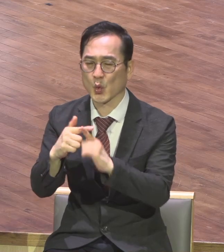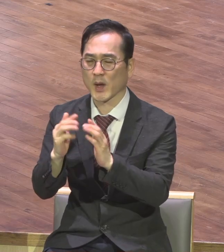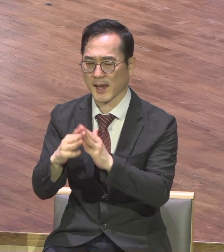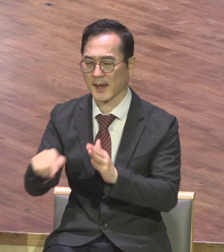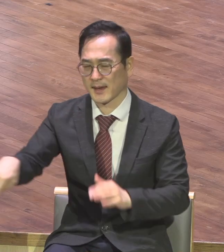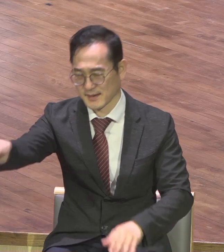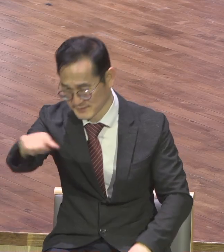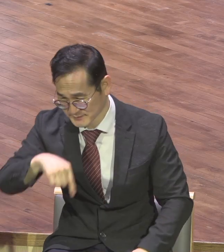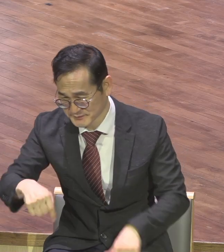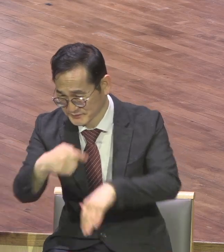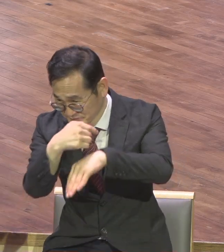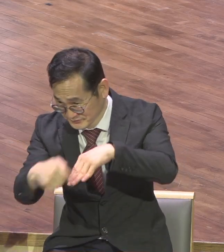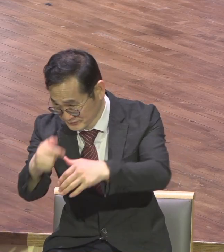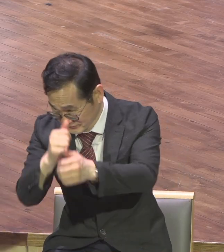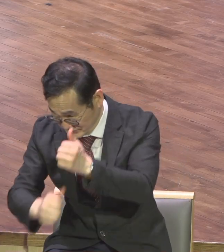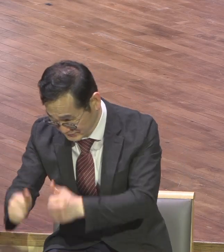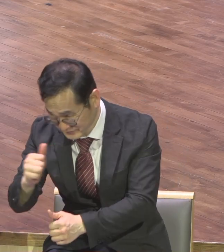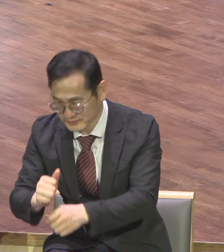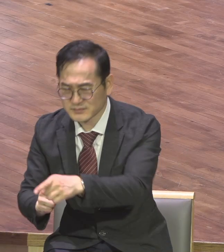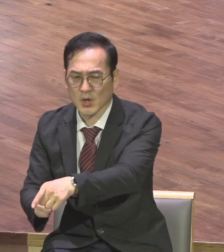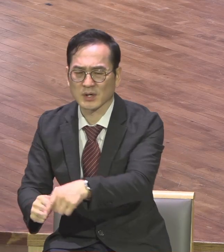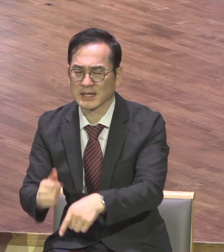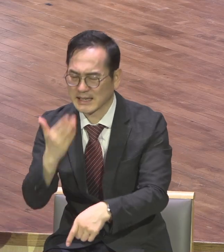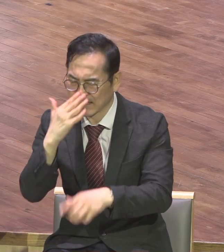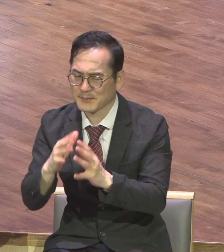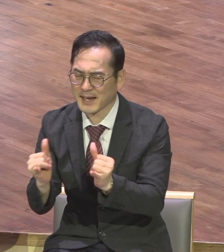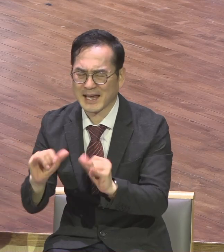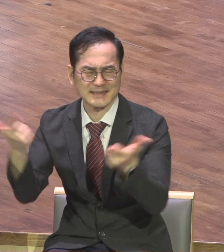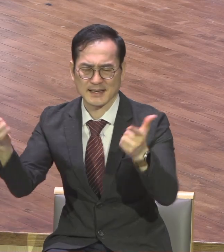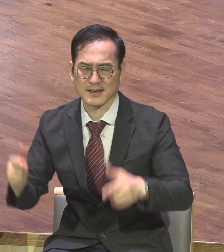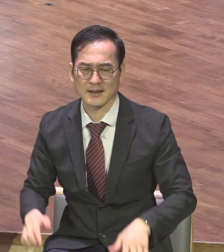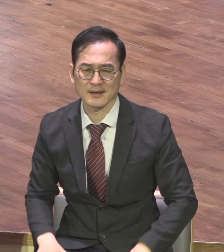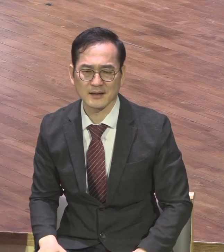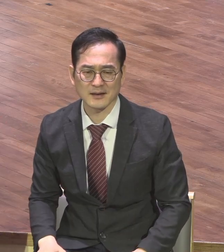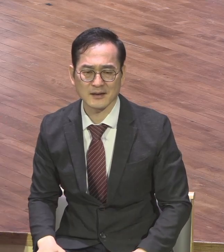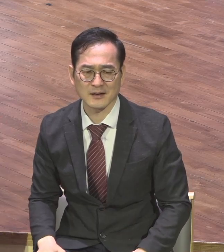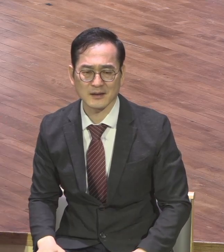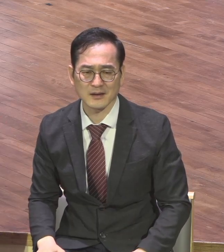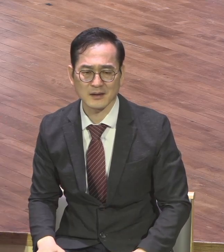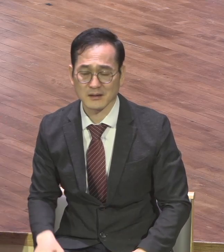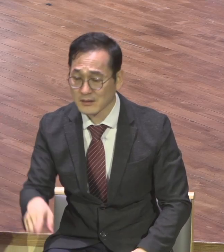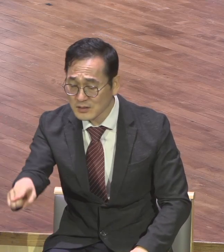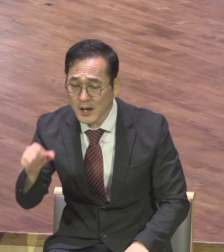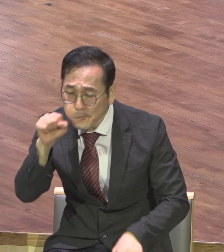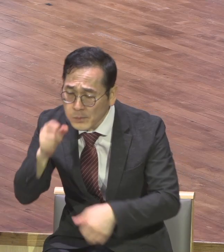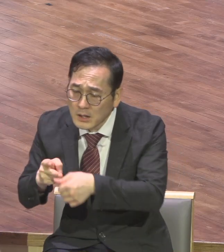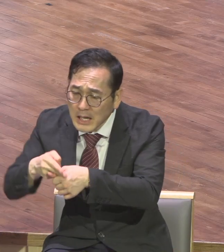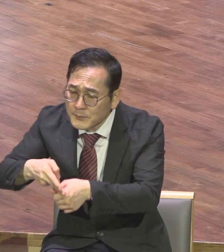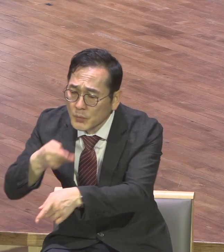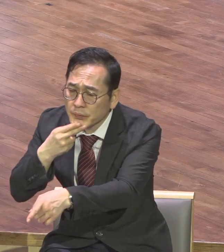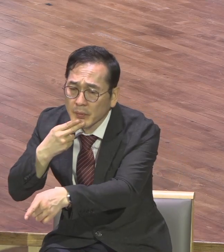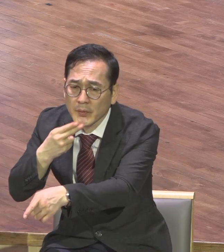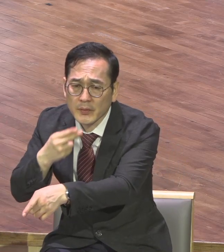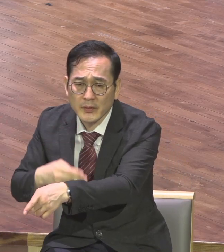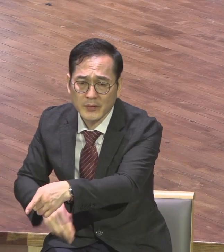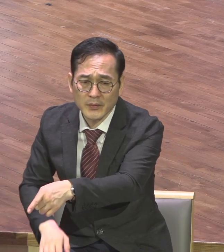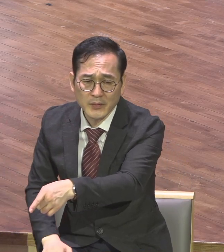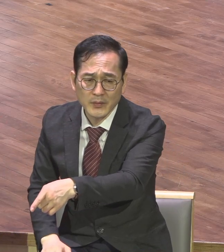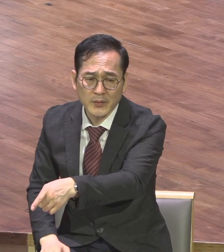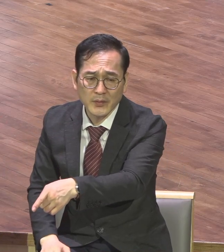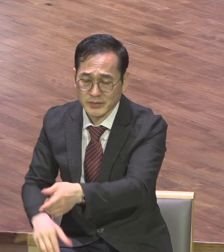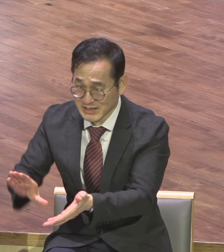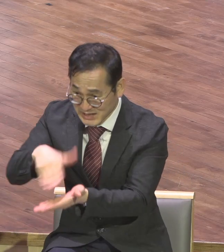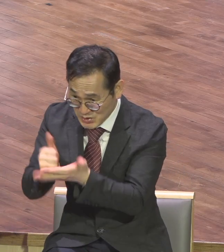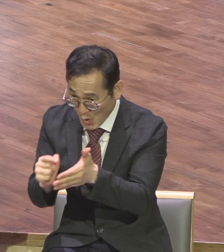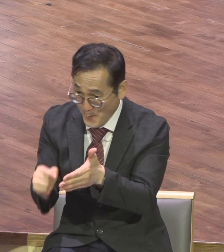이방인들이. 자, 유대인 남자라고 하면 누구나 할례를 받는데 할례도 받지 않았습니다. 그리고 그리스도